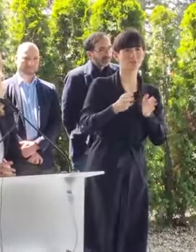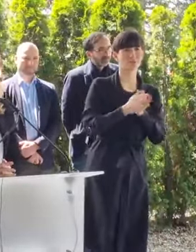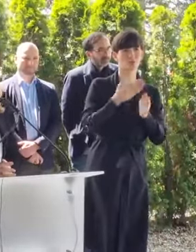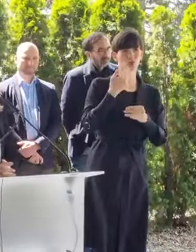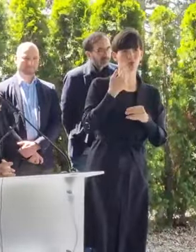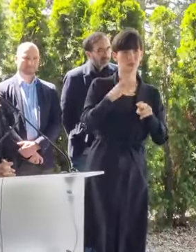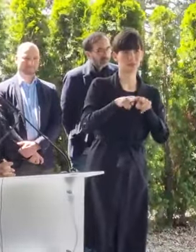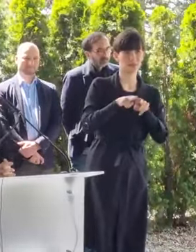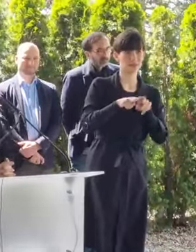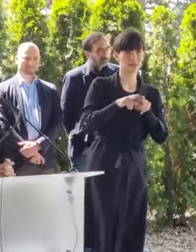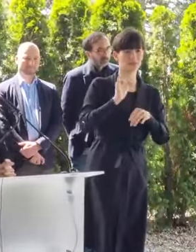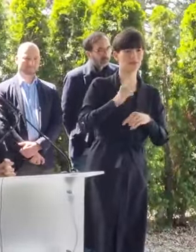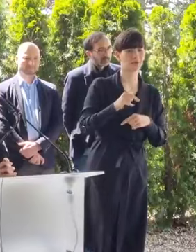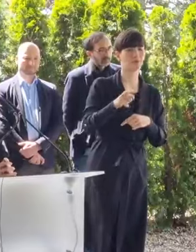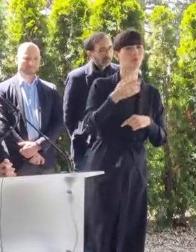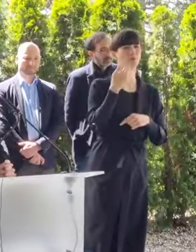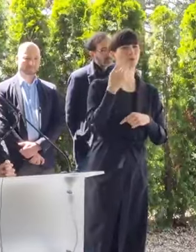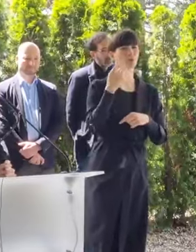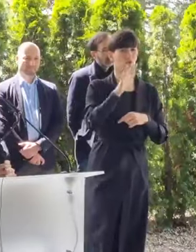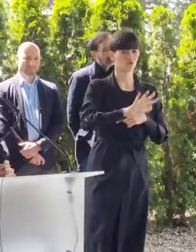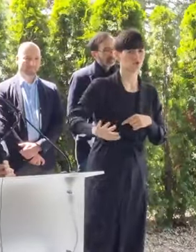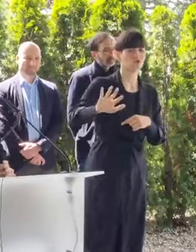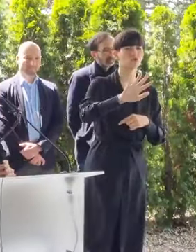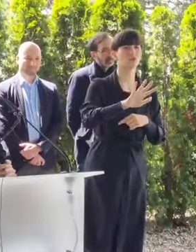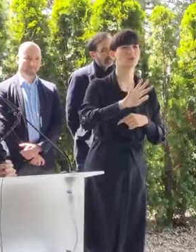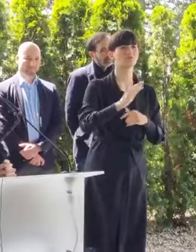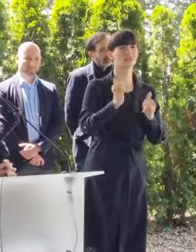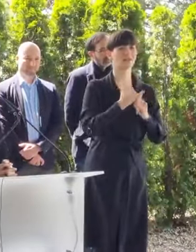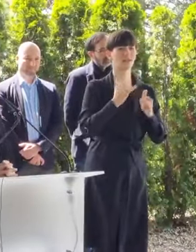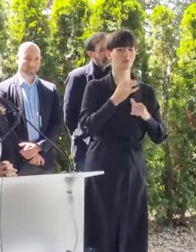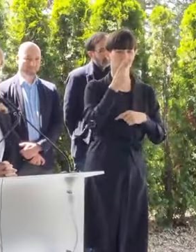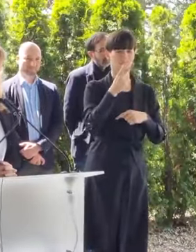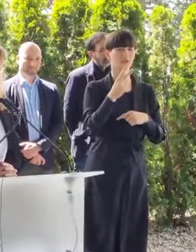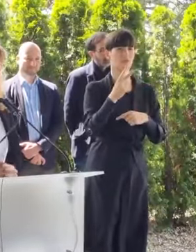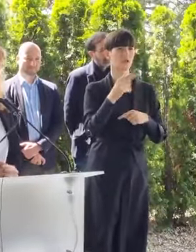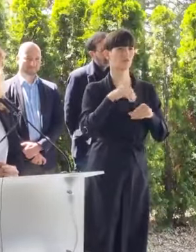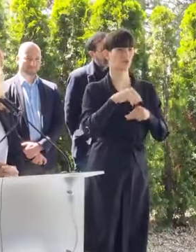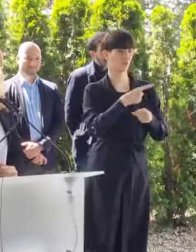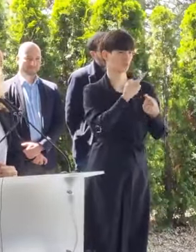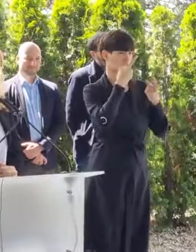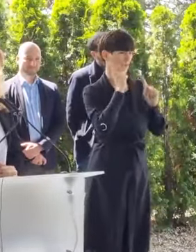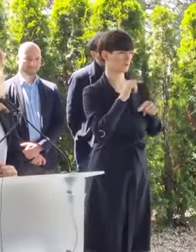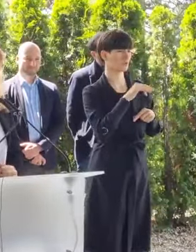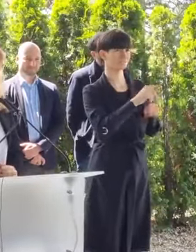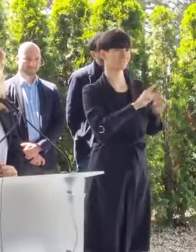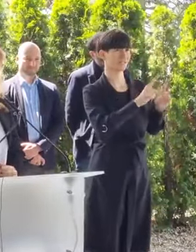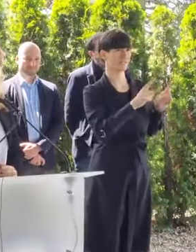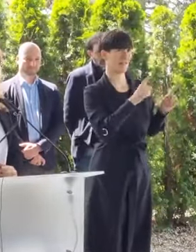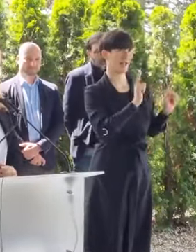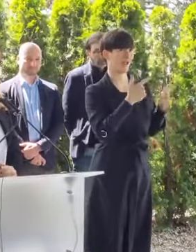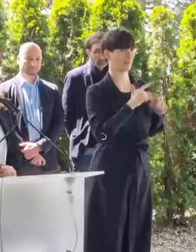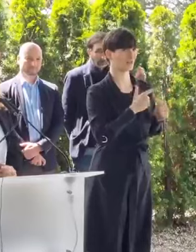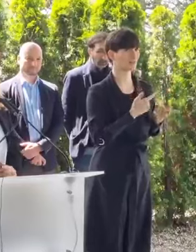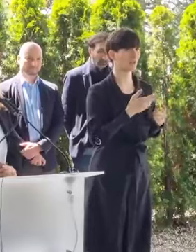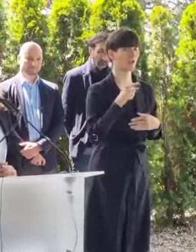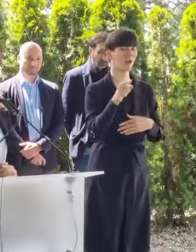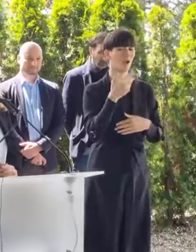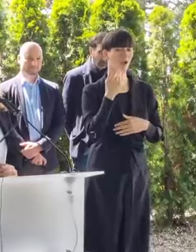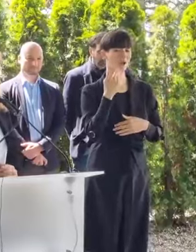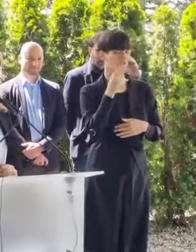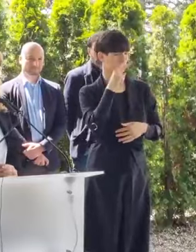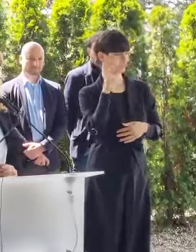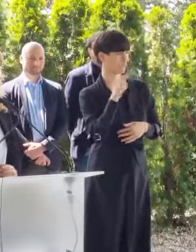Ale myslím si, že áno, česká strana veľmi vníma inú atmosféru na Slovensku. Úprimne nerozumejú tomu, že ako je